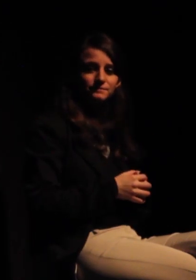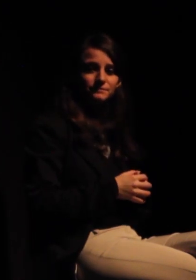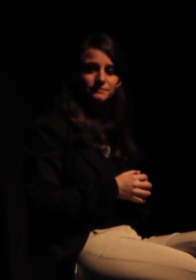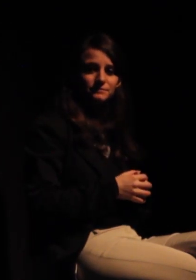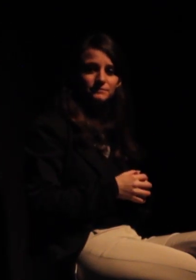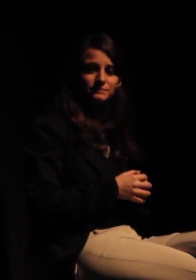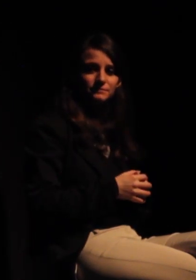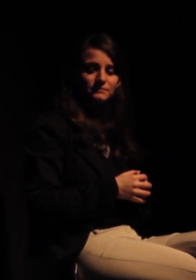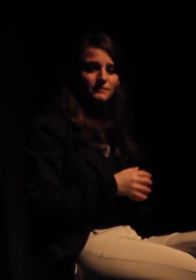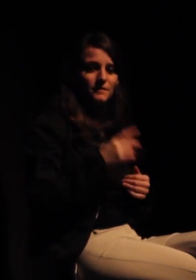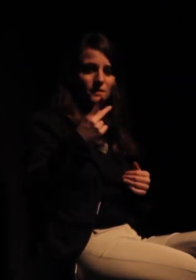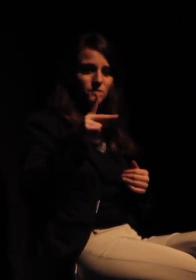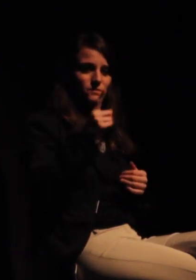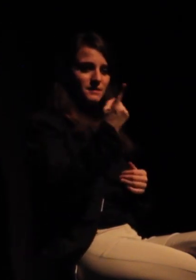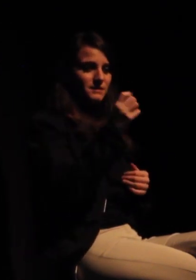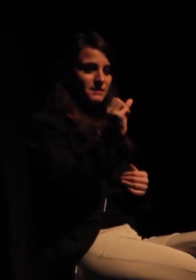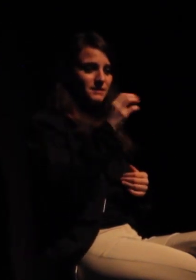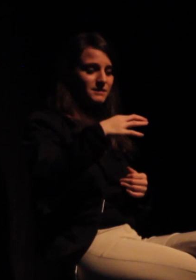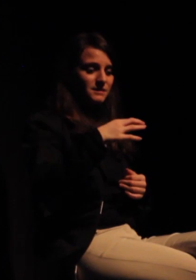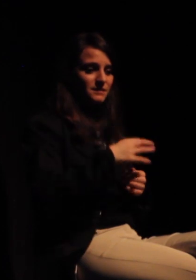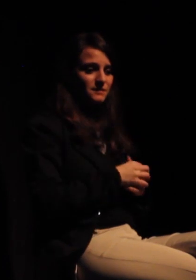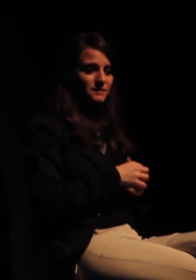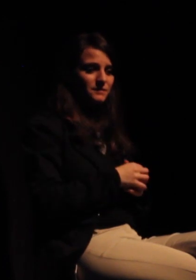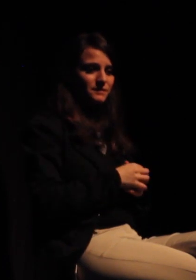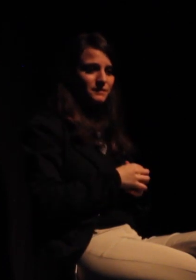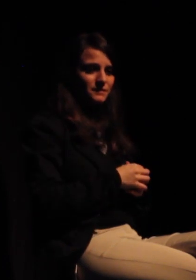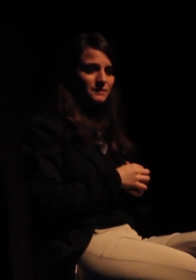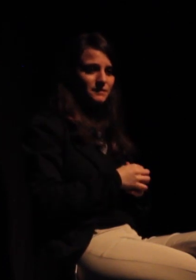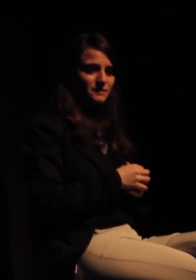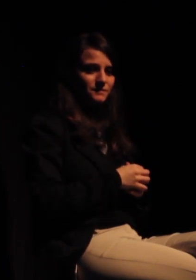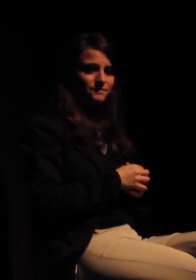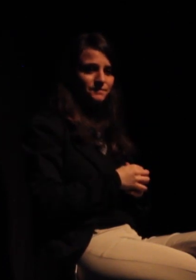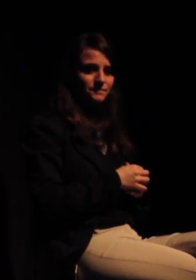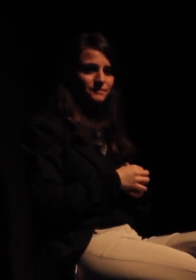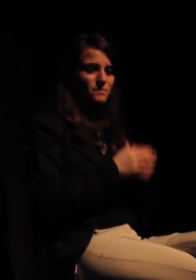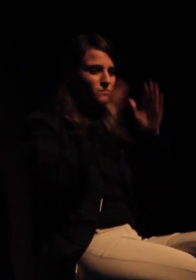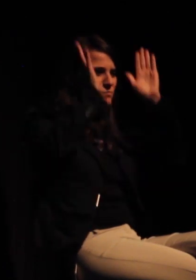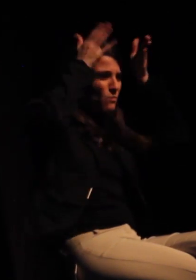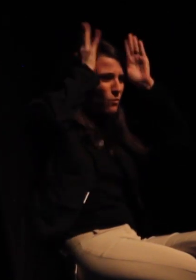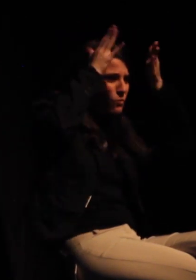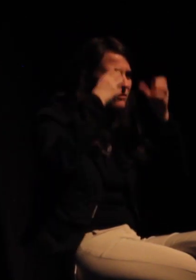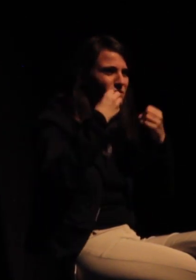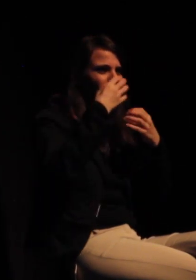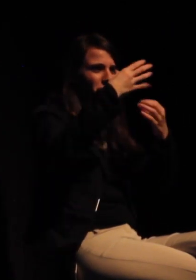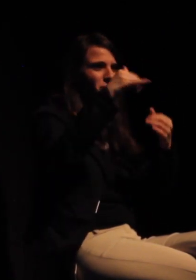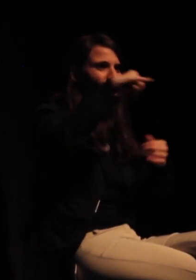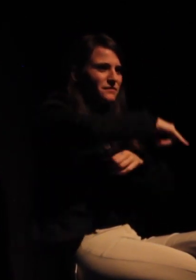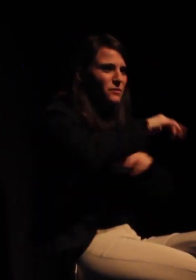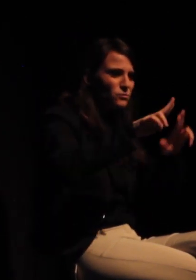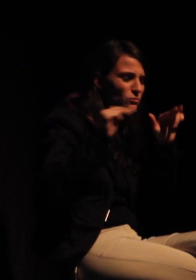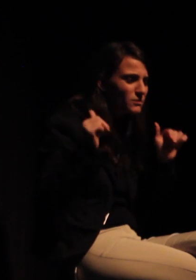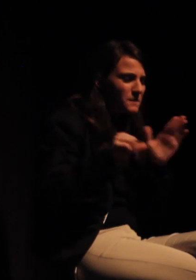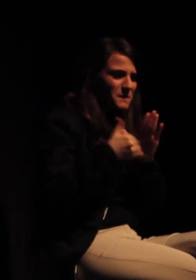a 16C, a minha. Ele falou, tá vendo, eu estou falando, é burro, nunca viajou de avião, o que